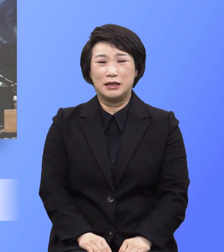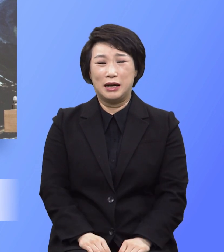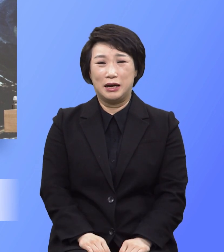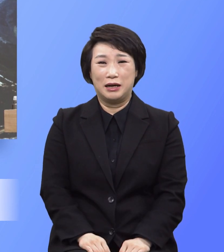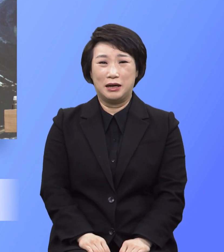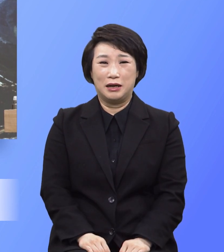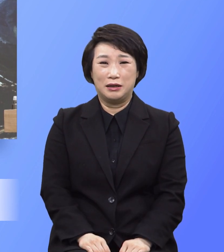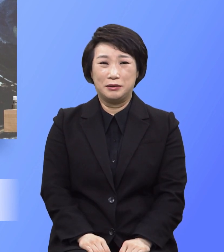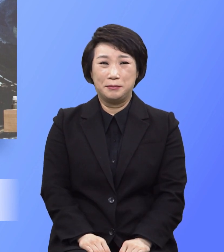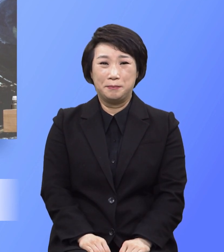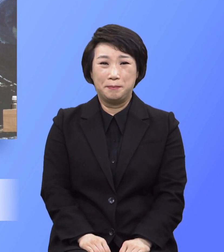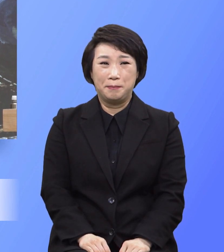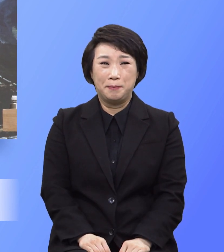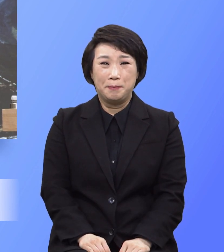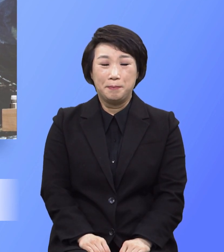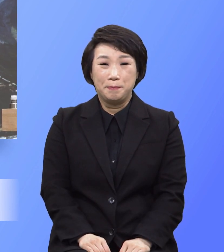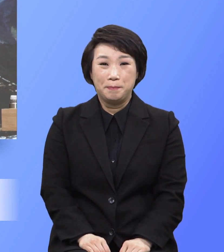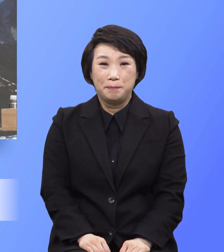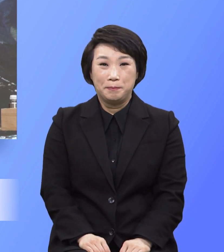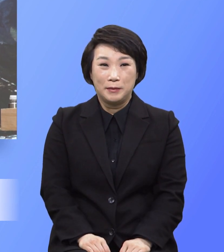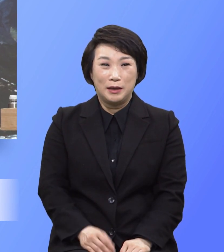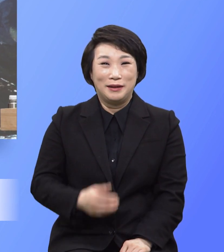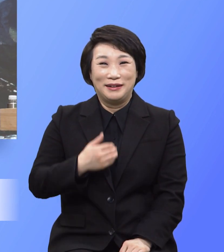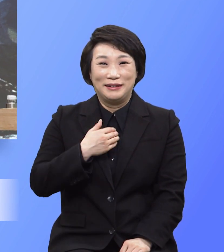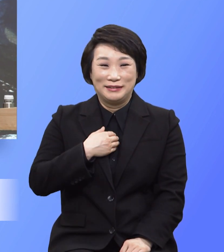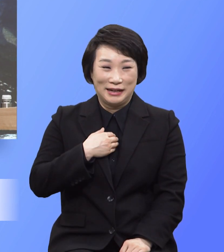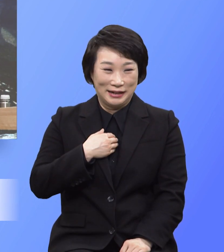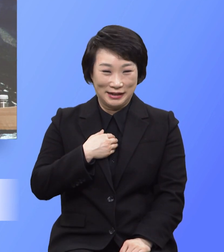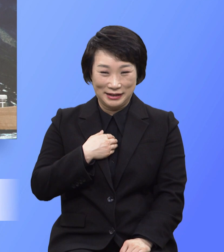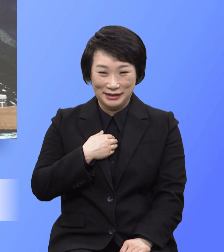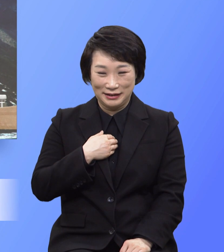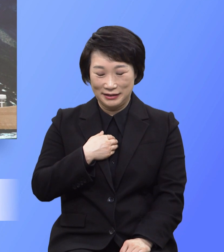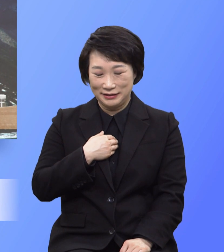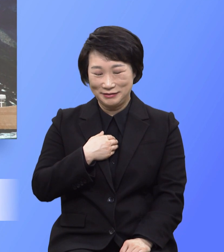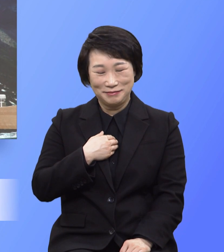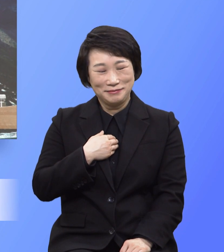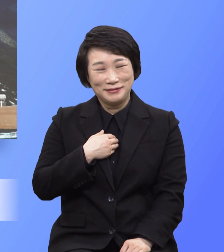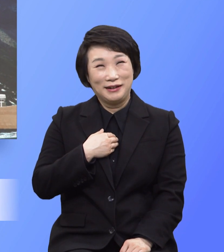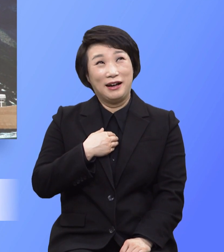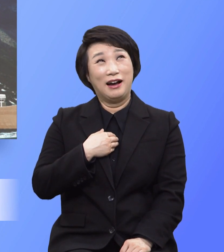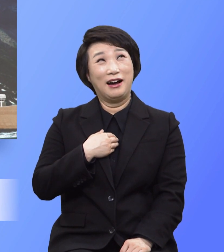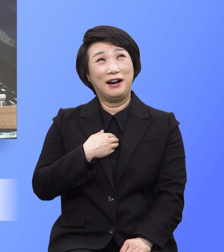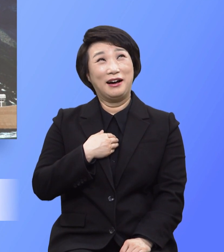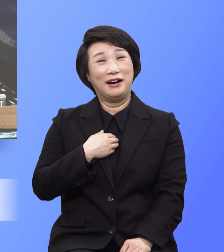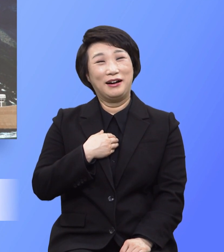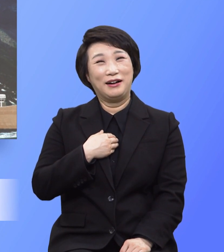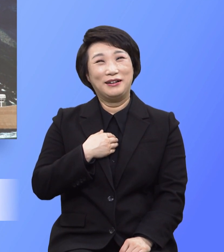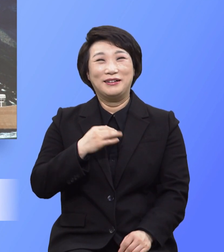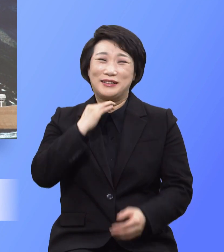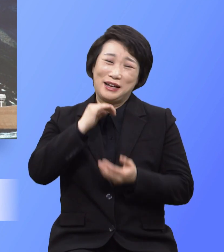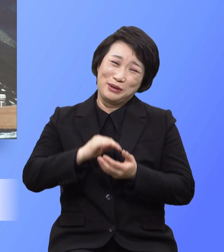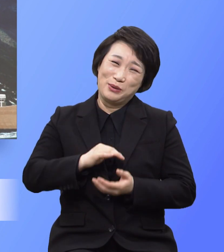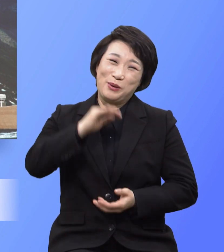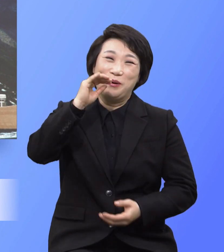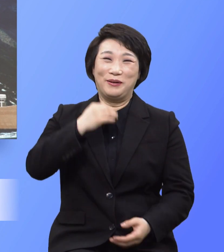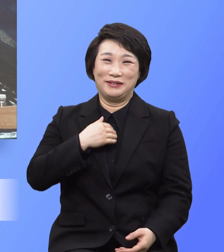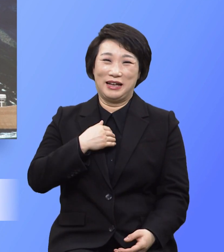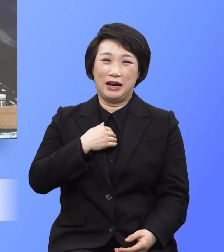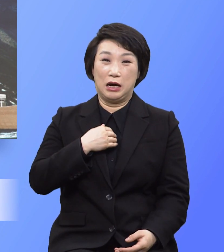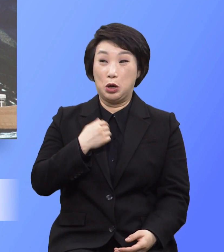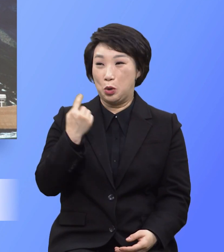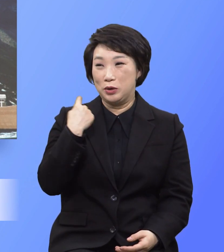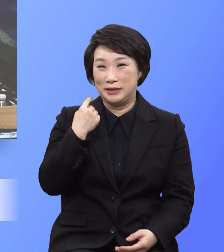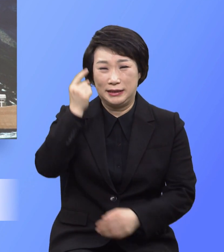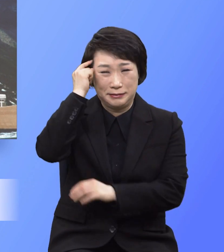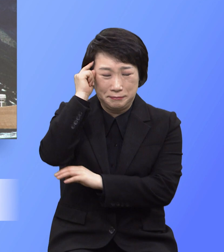슬픔뿐이다 이렇게 말했어요. 저도 참 세상 많이 살았지요.